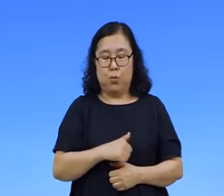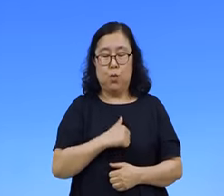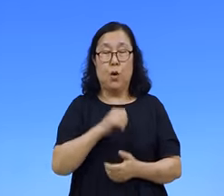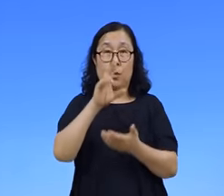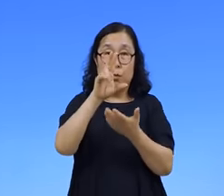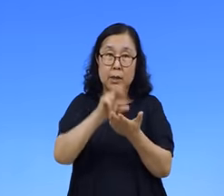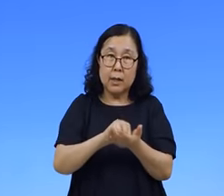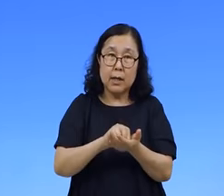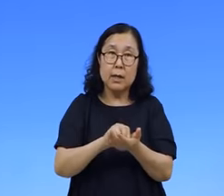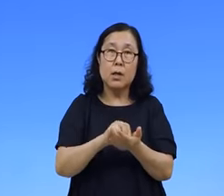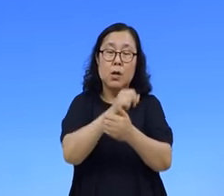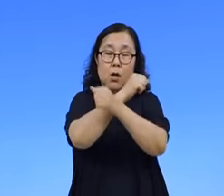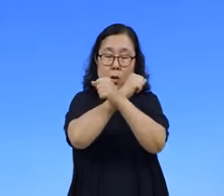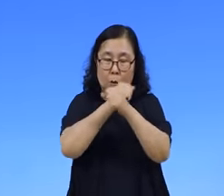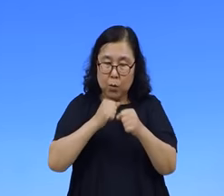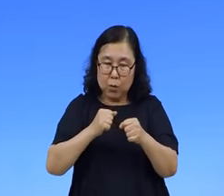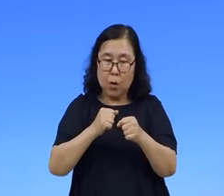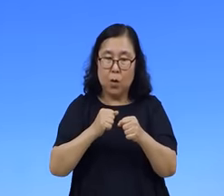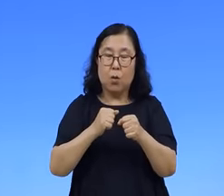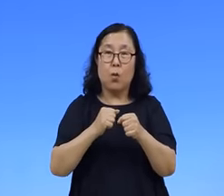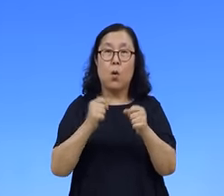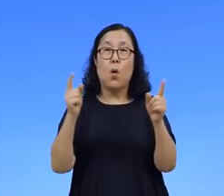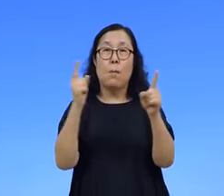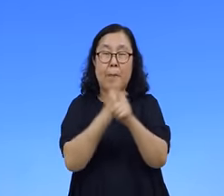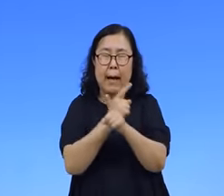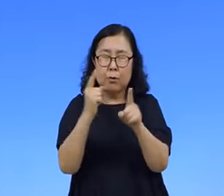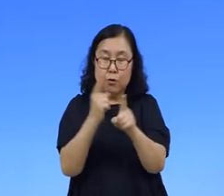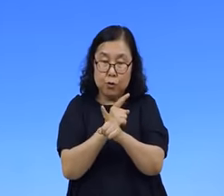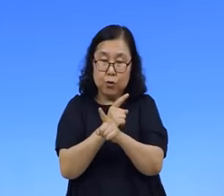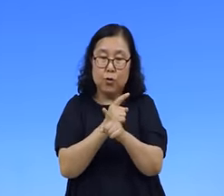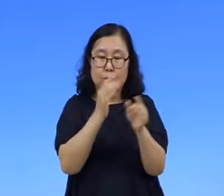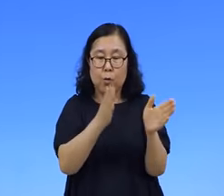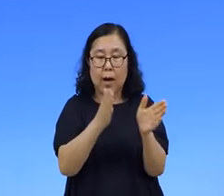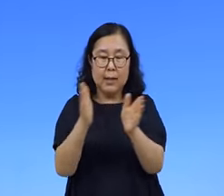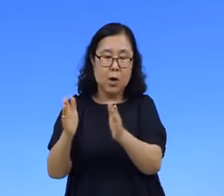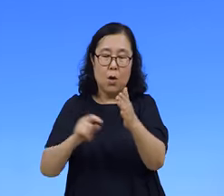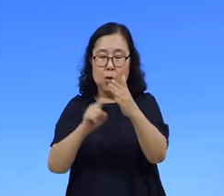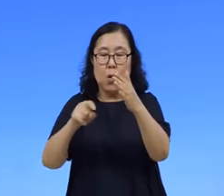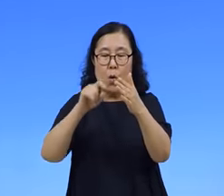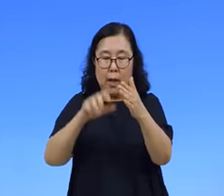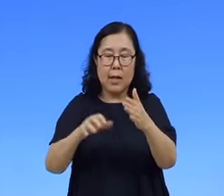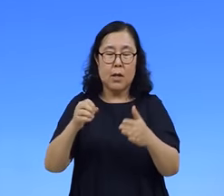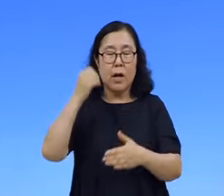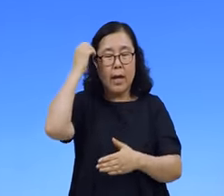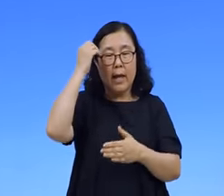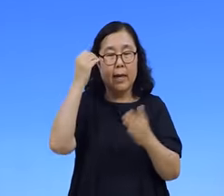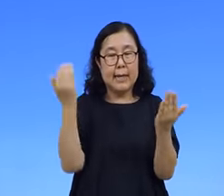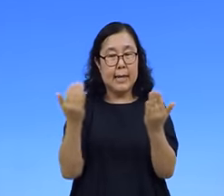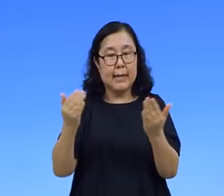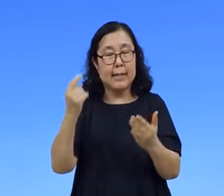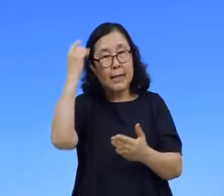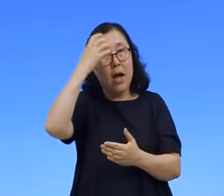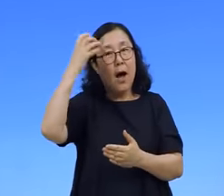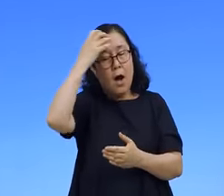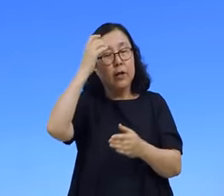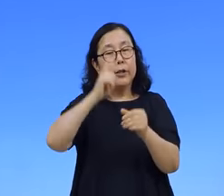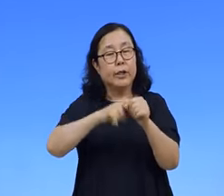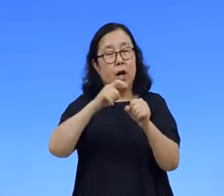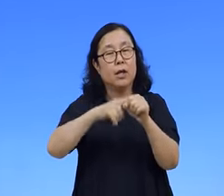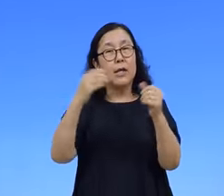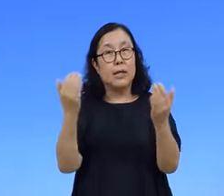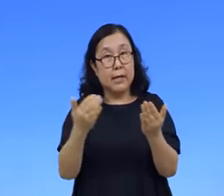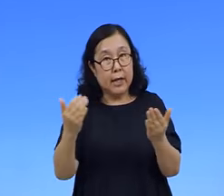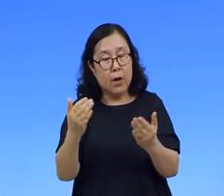분노의 문제를 용서로 승화시키는 이 과정에서의 일들은 이게 영적인 문제예요. 그리고